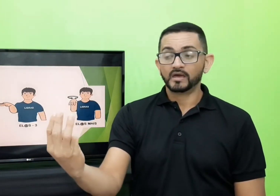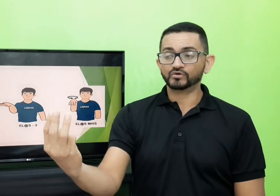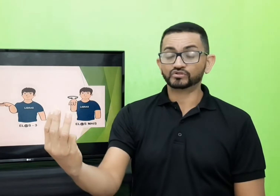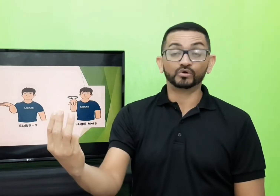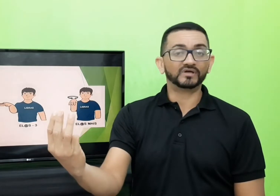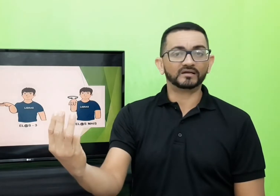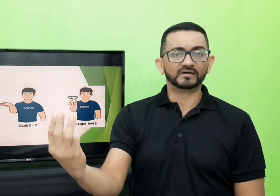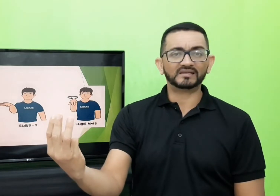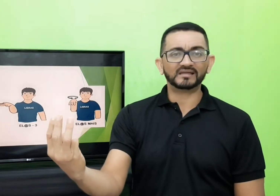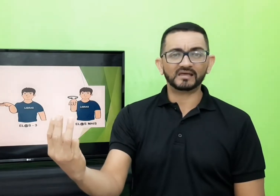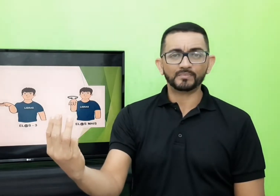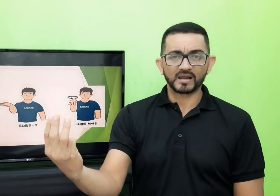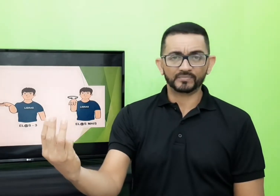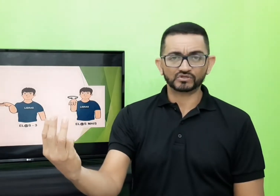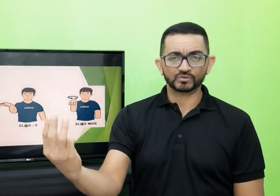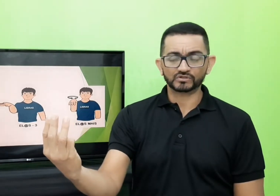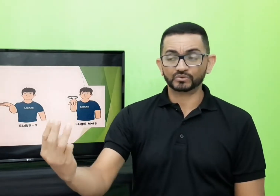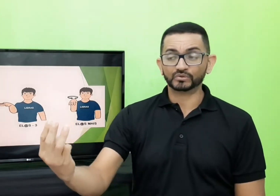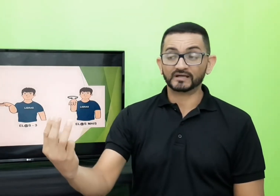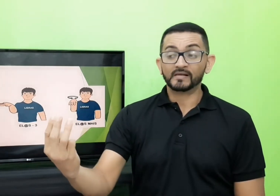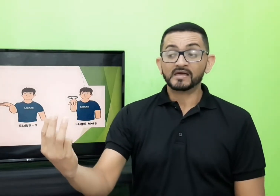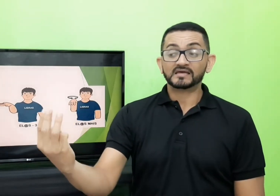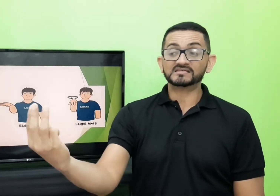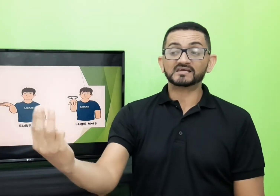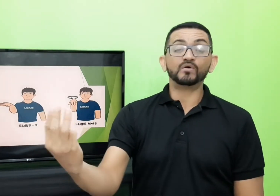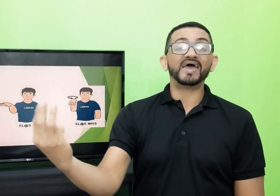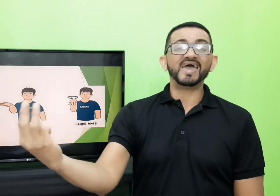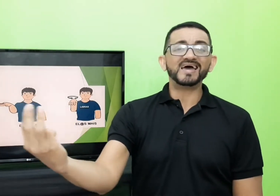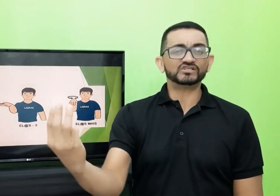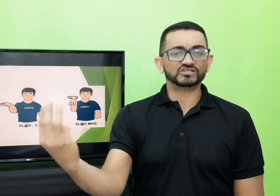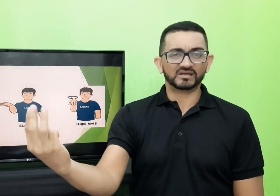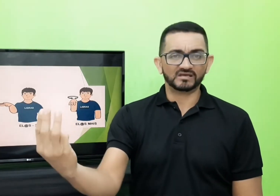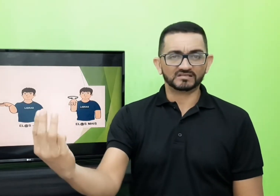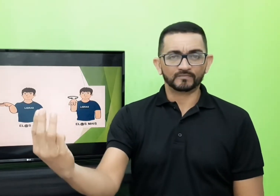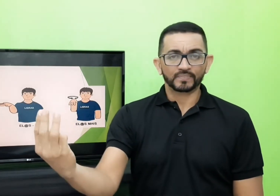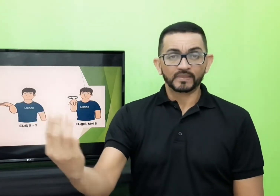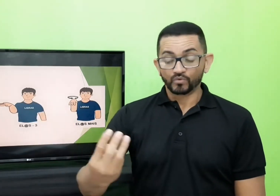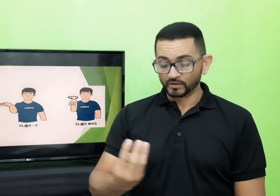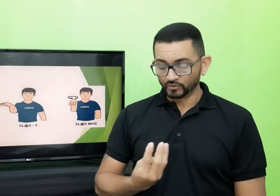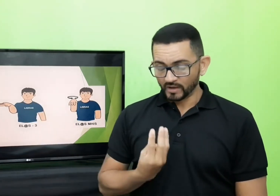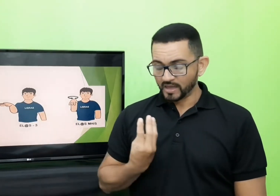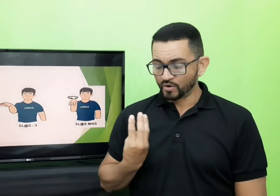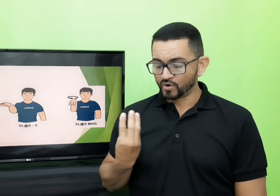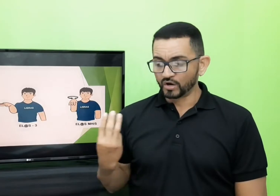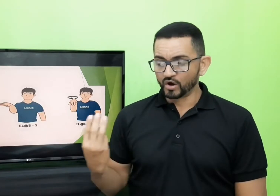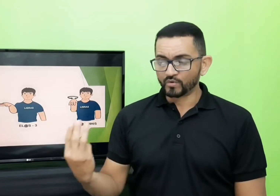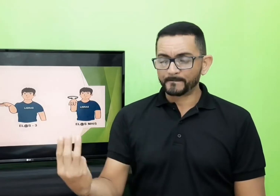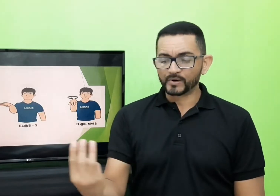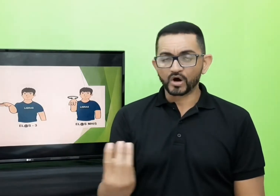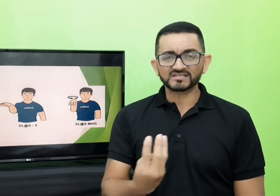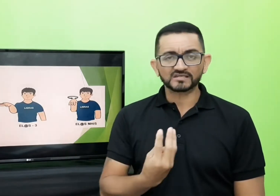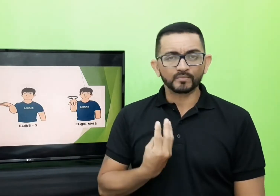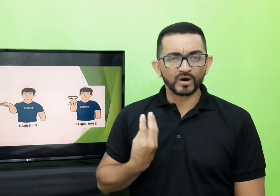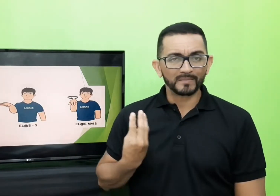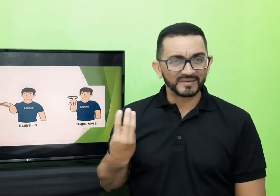eu estou dando a entender para a pessoa surda que são eles 3. Quando eu coloco próximo a